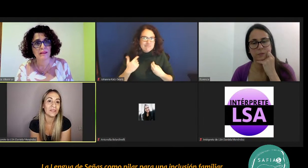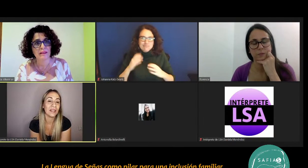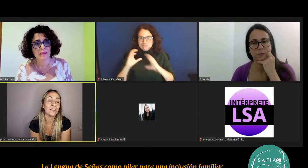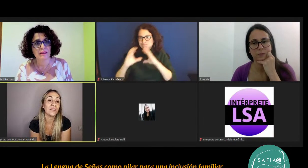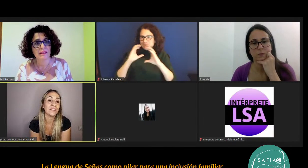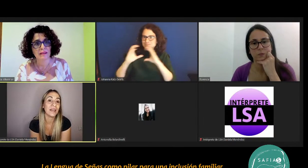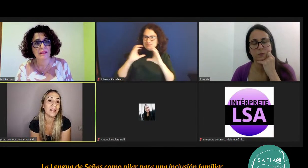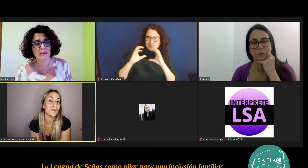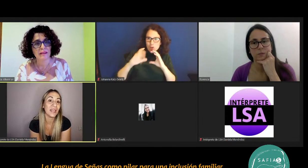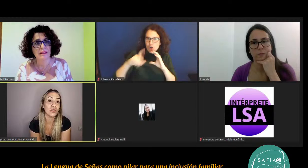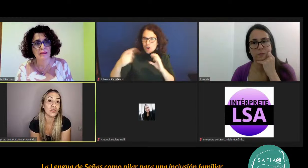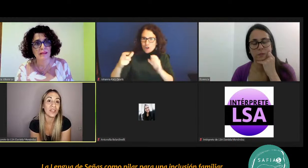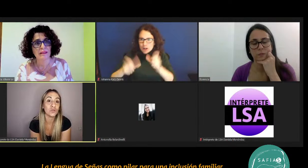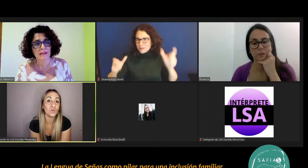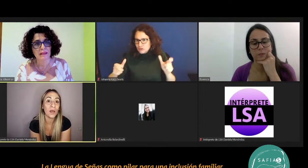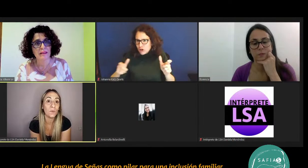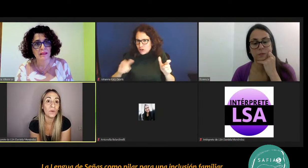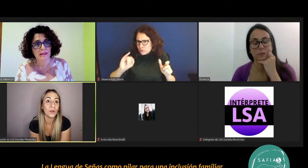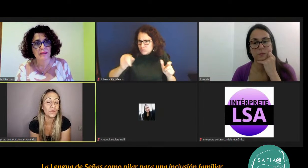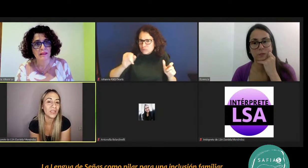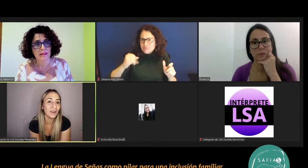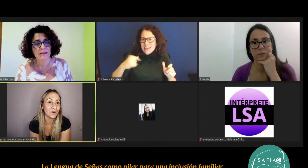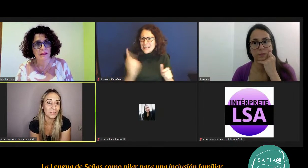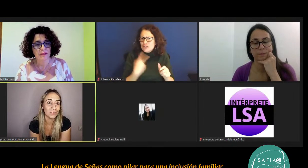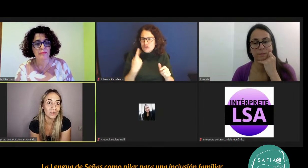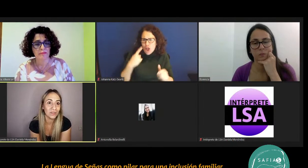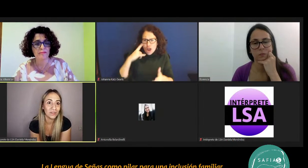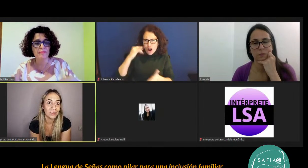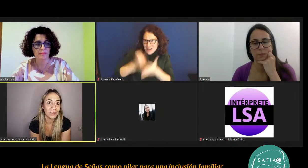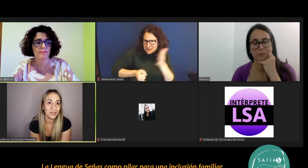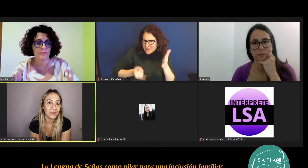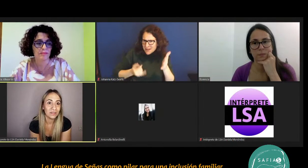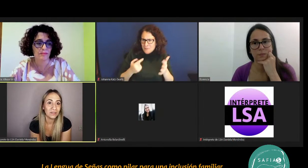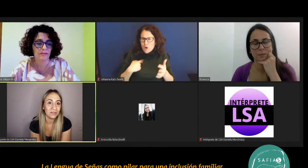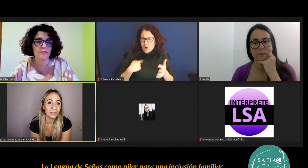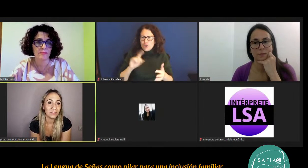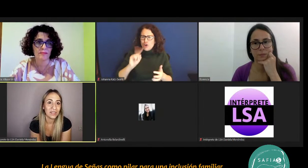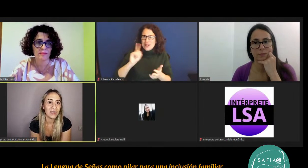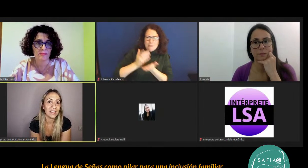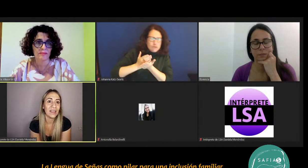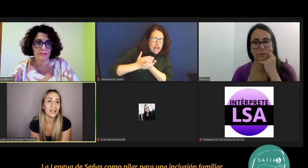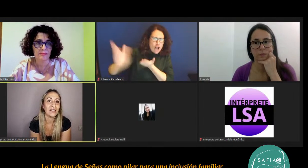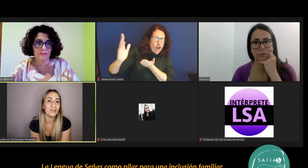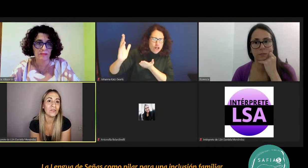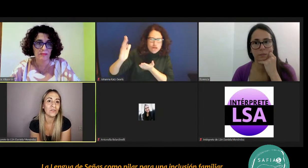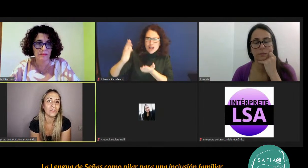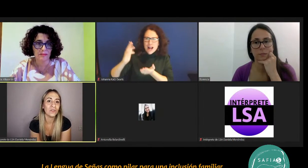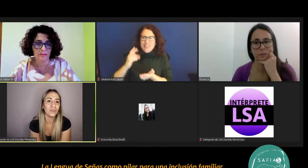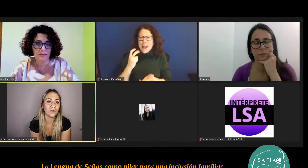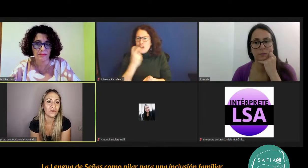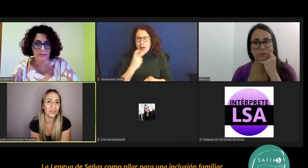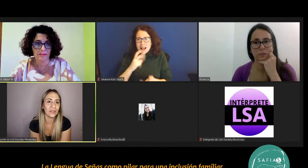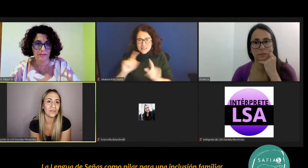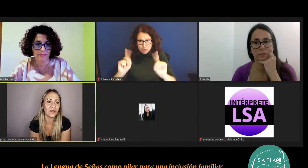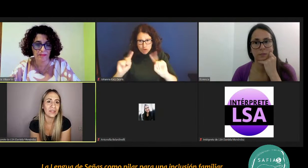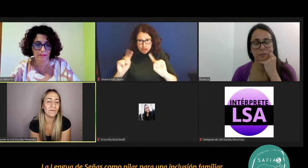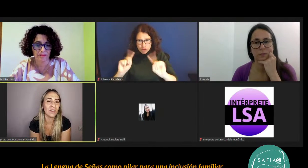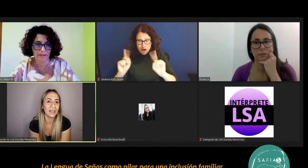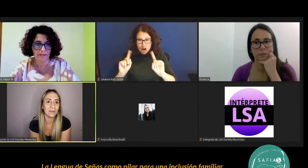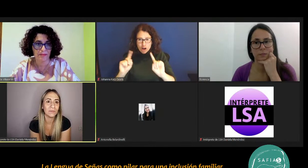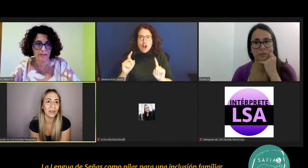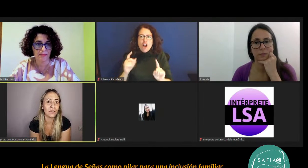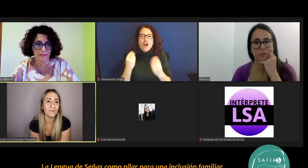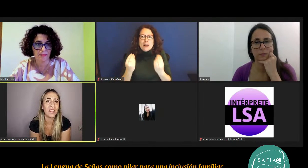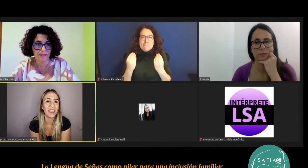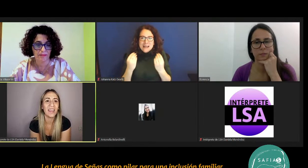natural, es una herramienta que nos ayuda a poder comunicarnos. ¿Sí? Y que nosotros, o sea, tenemos